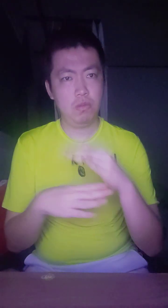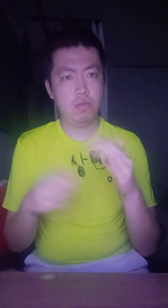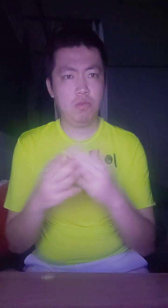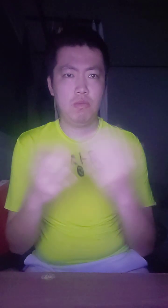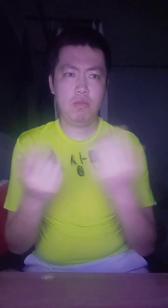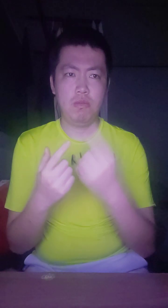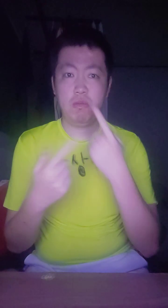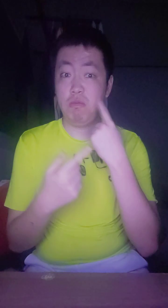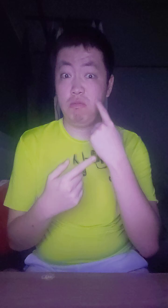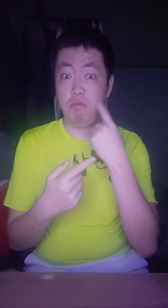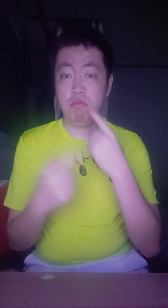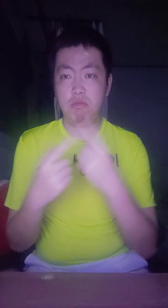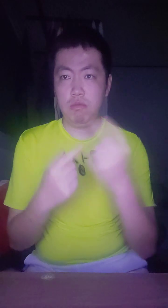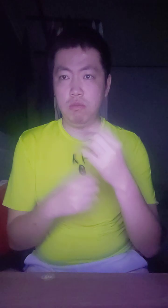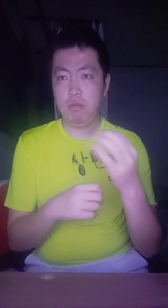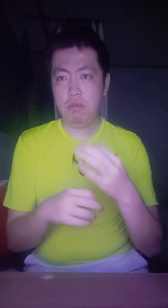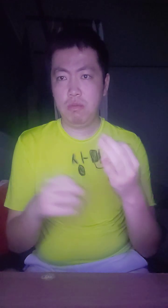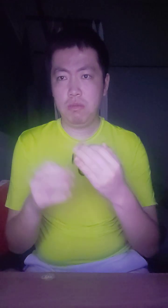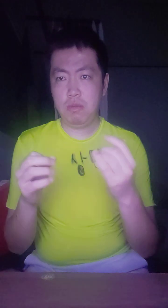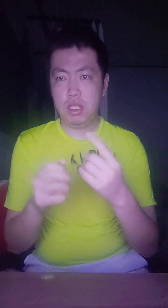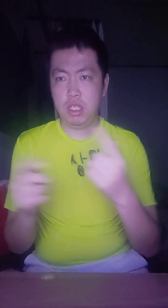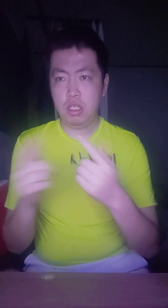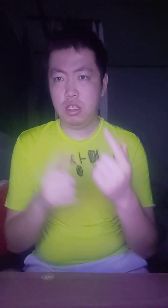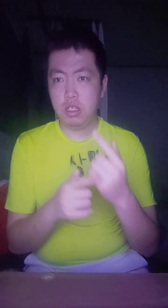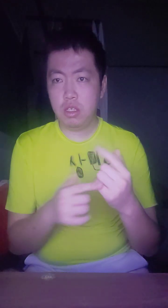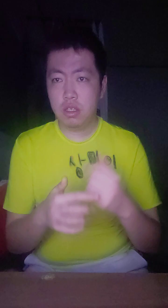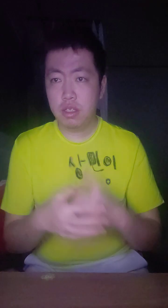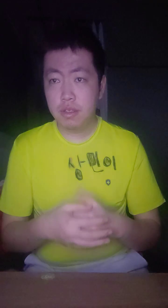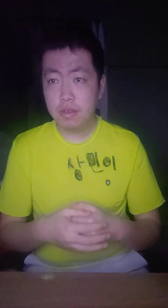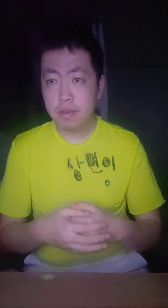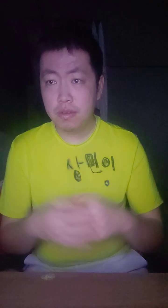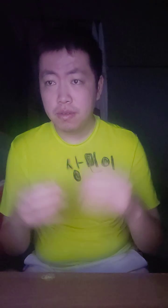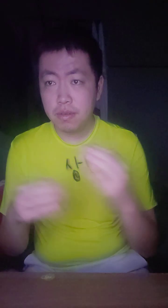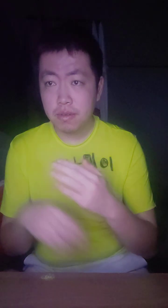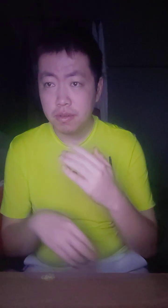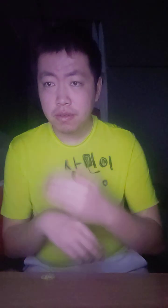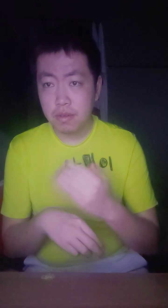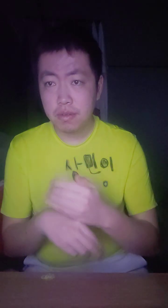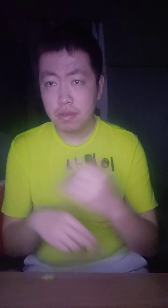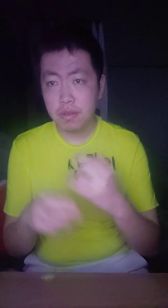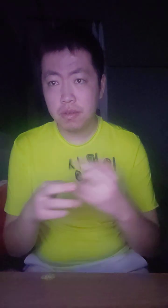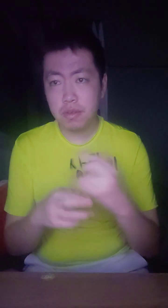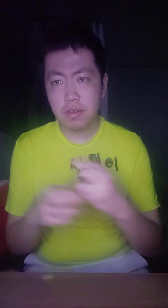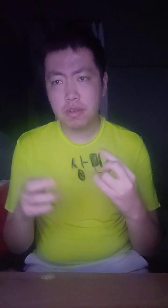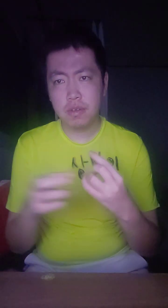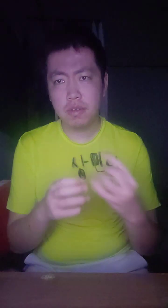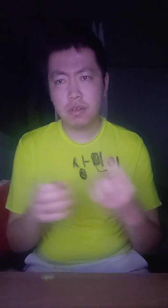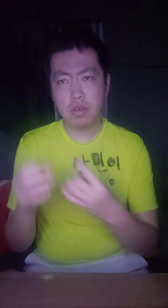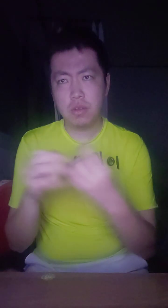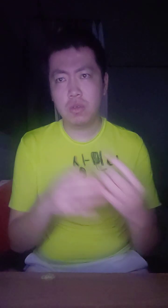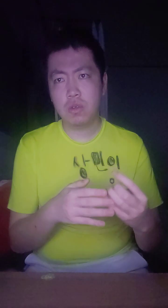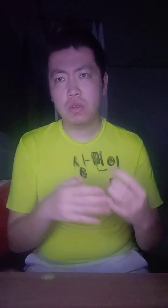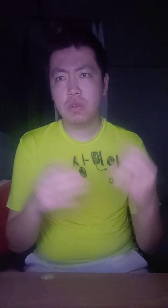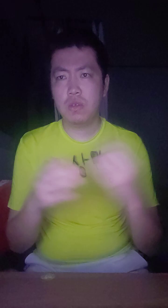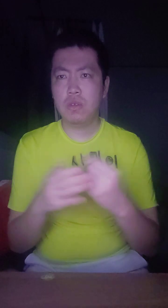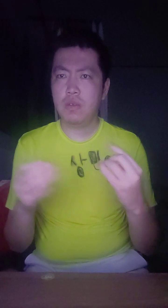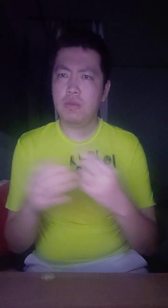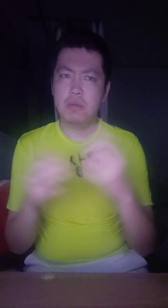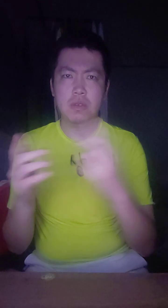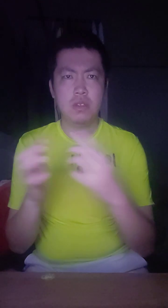딸에게 뽀뽀해주고 왔는데 큰일 났네요 라고 했습니다. 지 씨는 고인을 떠나보내는 장례식에 와서도 부하 직원들 앞에서